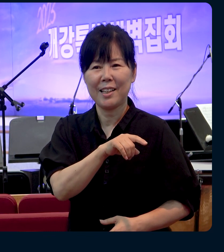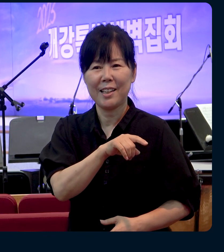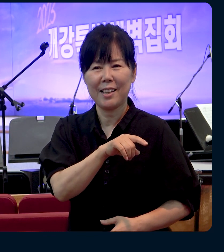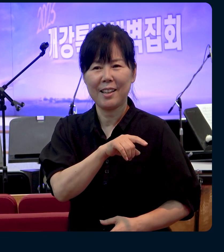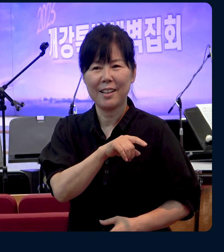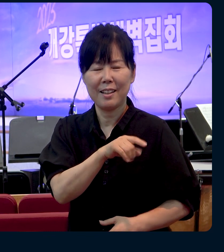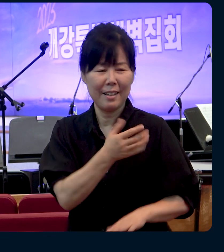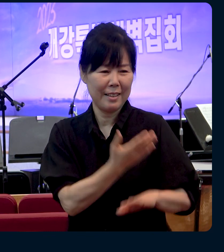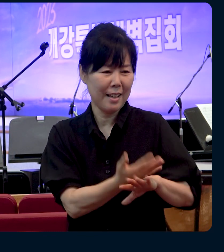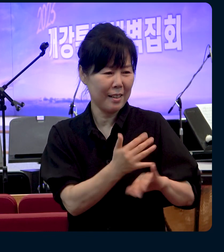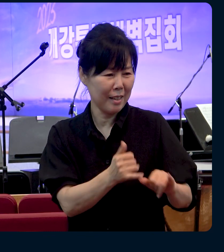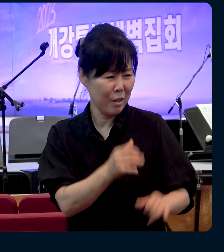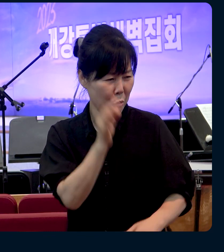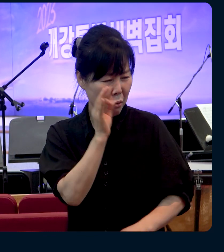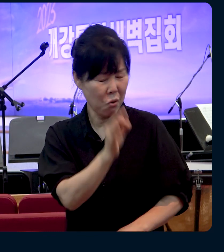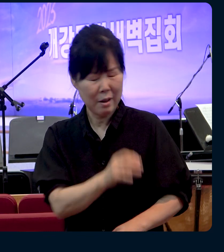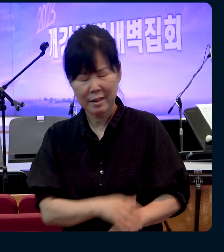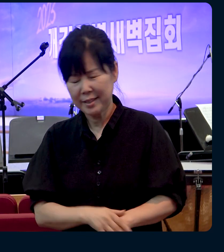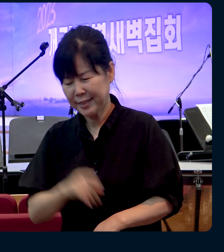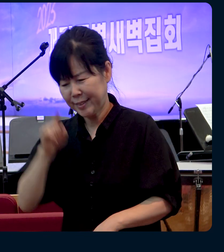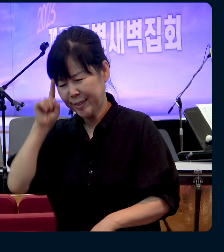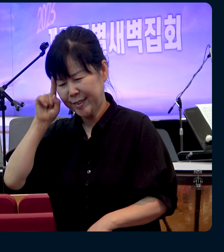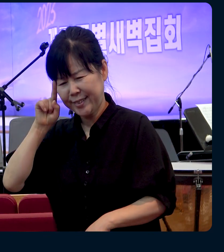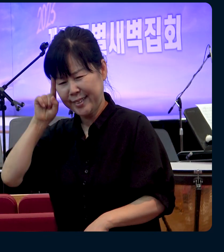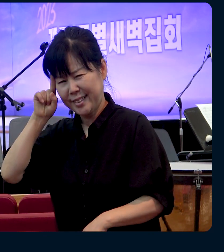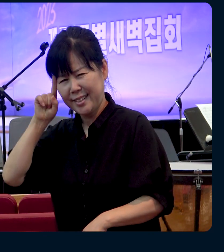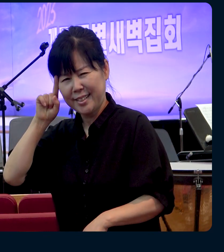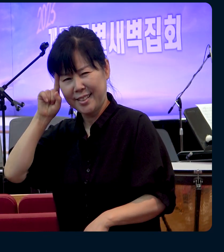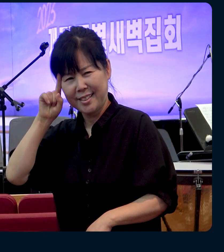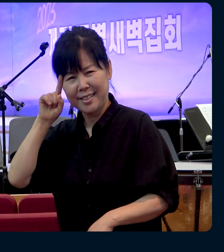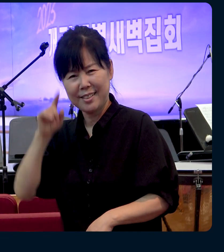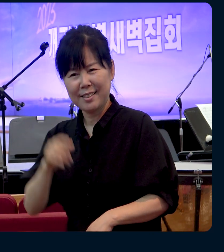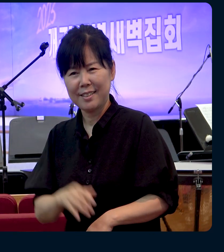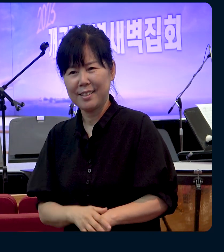정말 옆에 있는 사람이 짜증납니다.